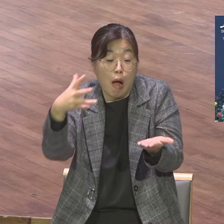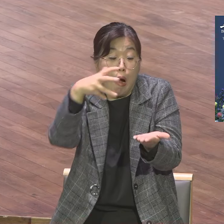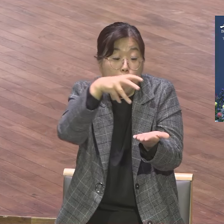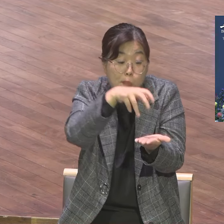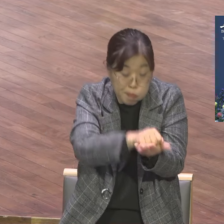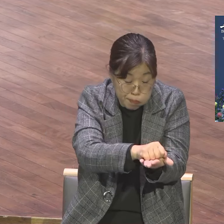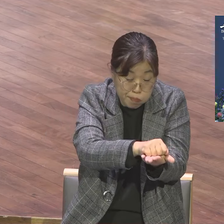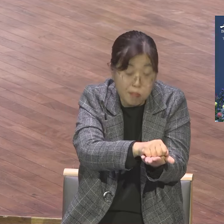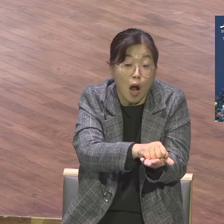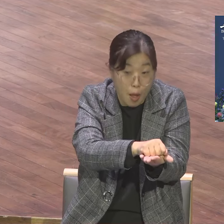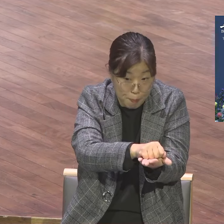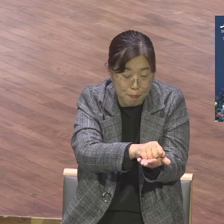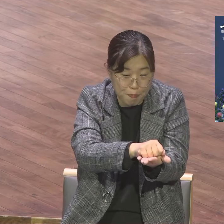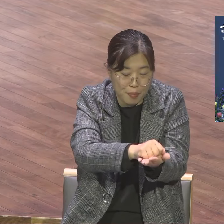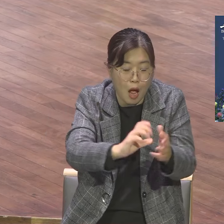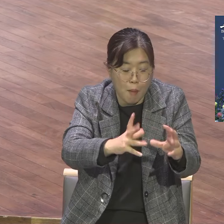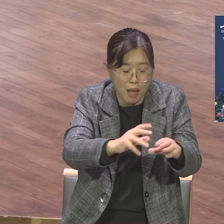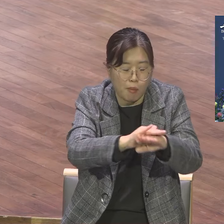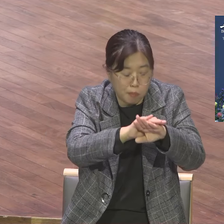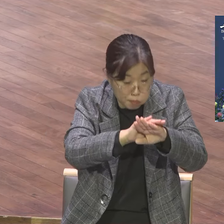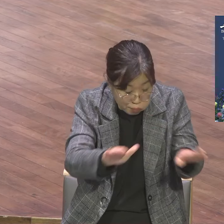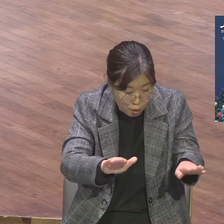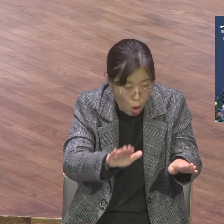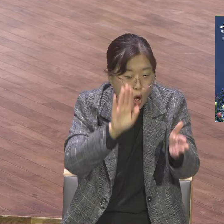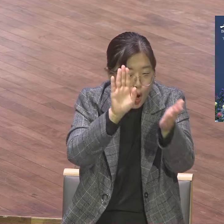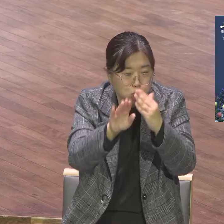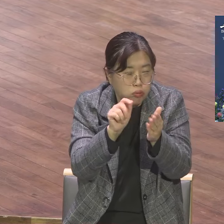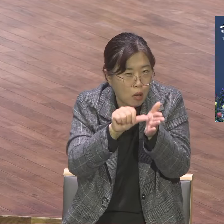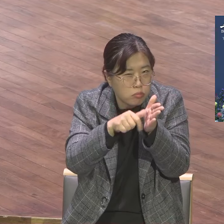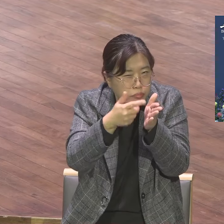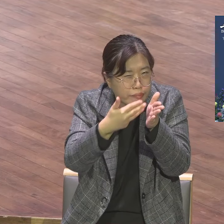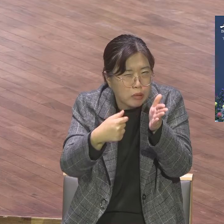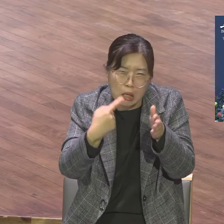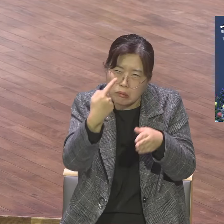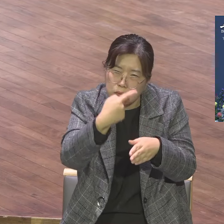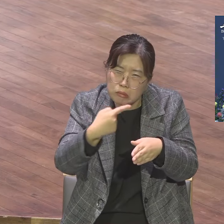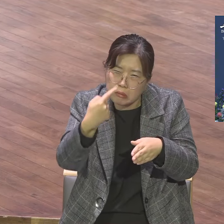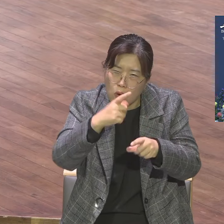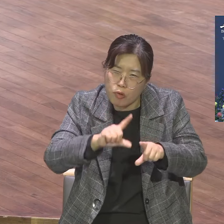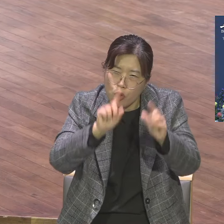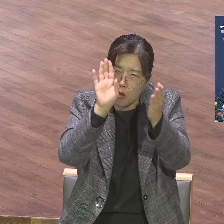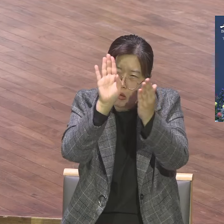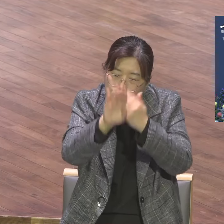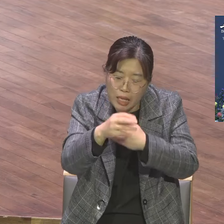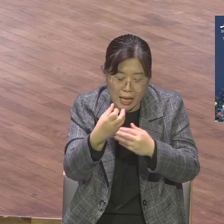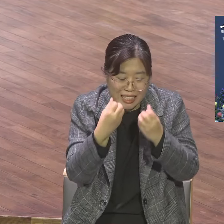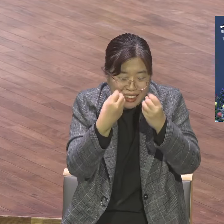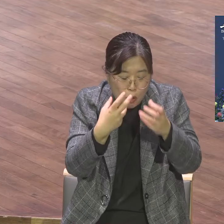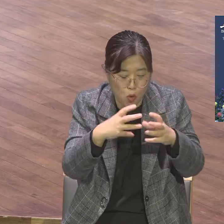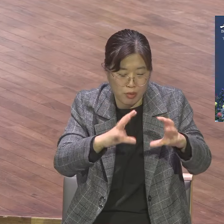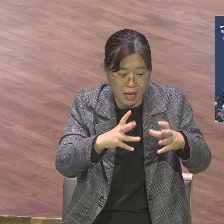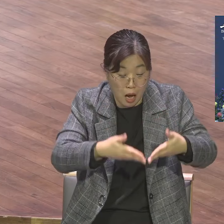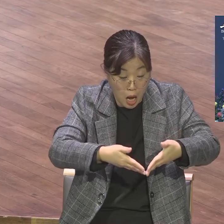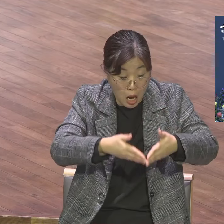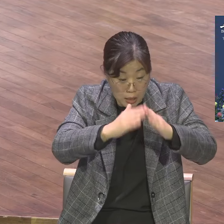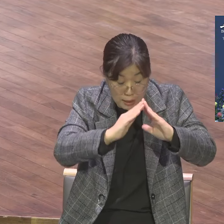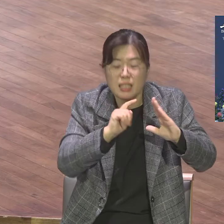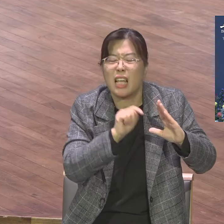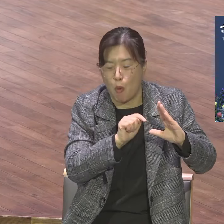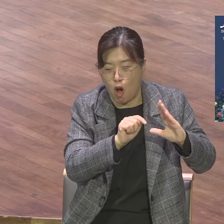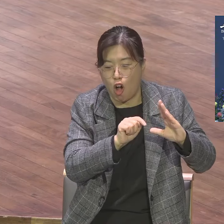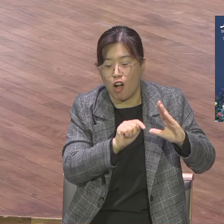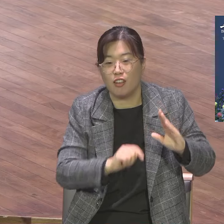때 이건 신 바벨론을 의미합니다. 신 바벨론은 하나님을